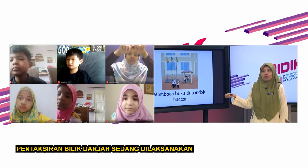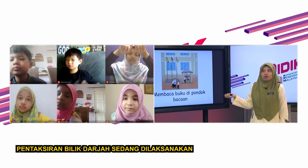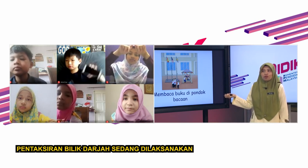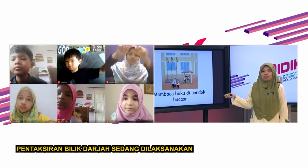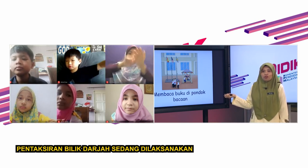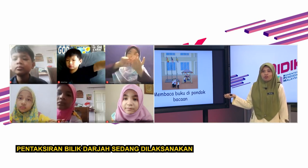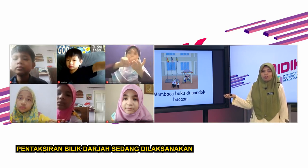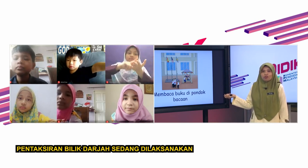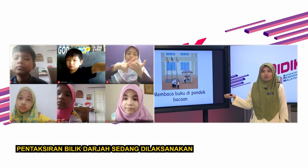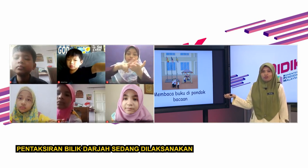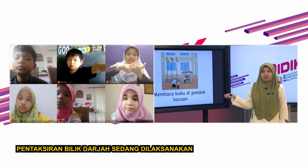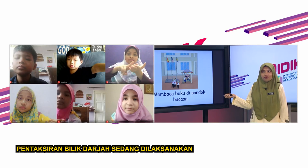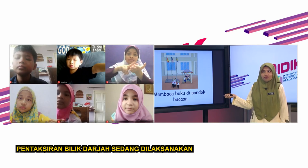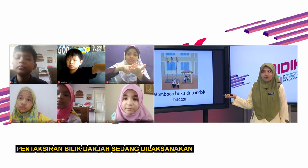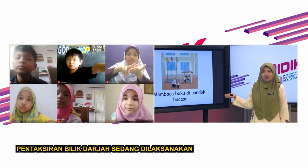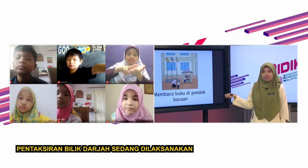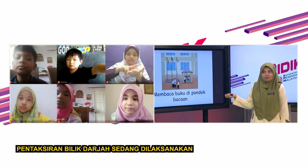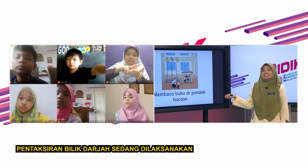pondok,